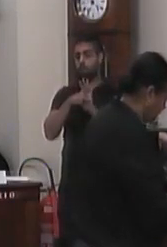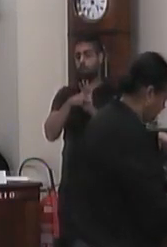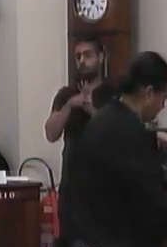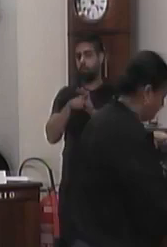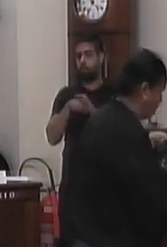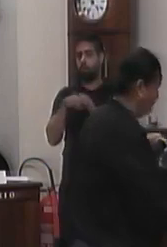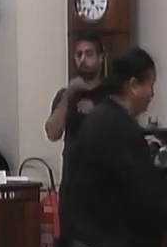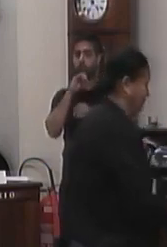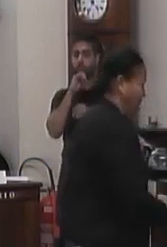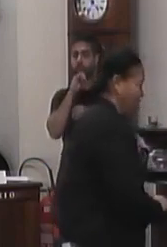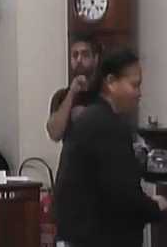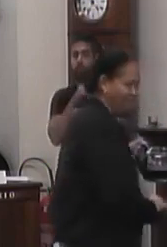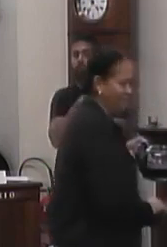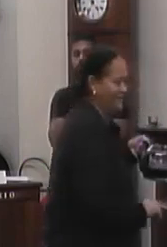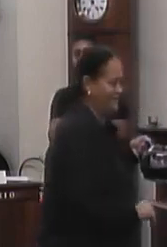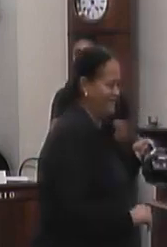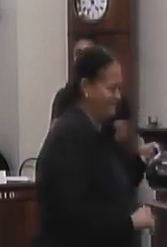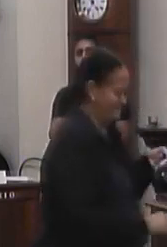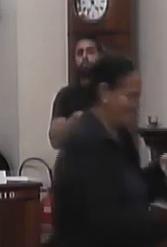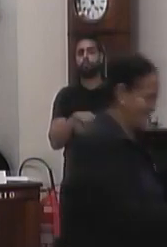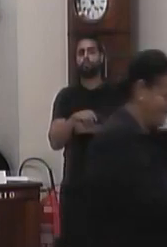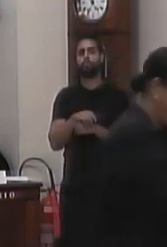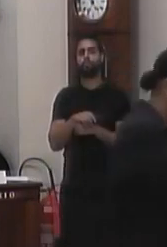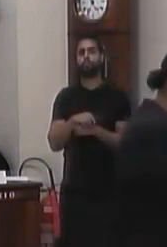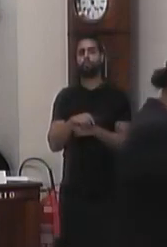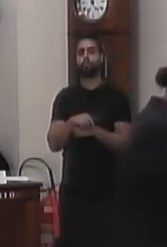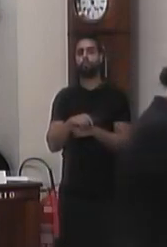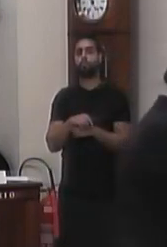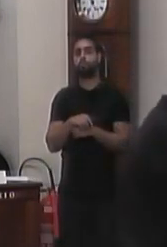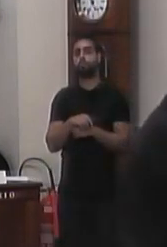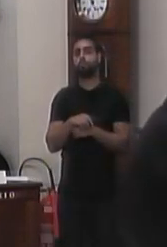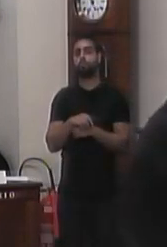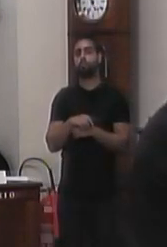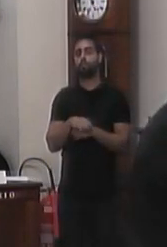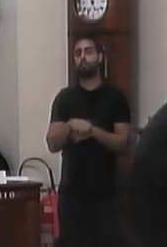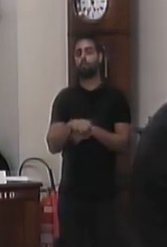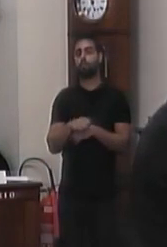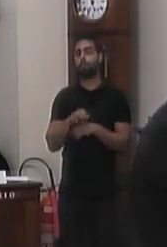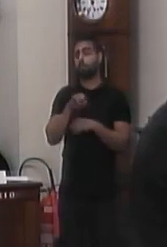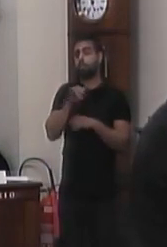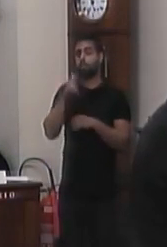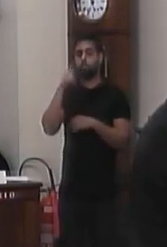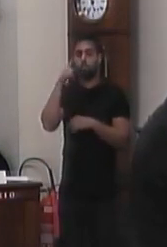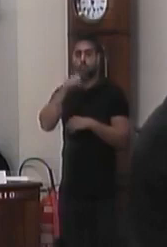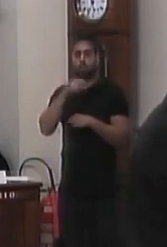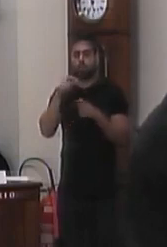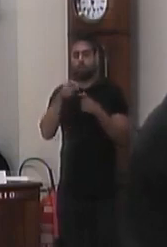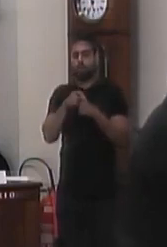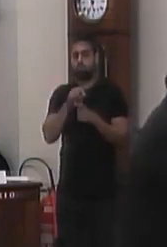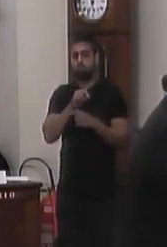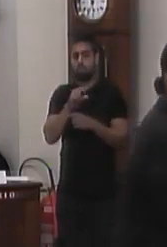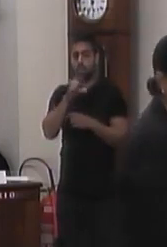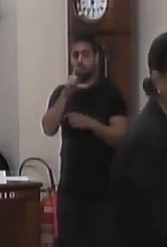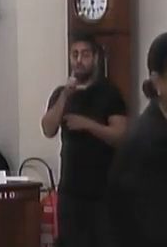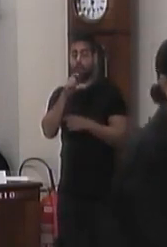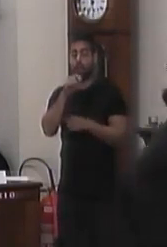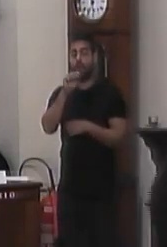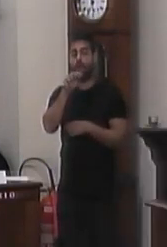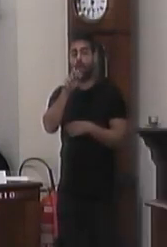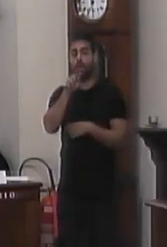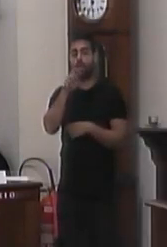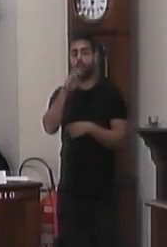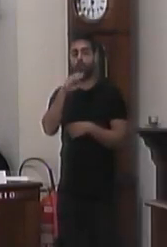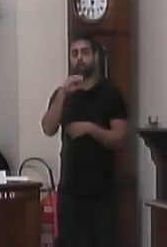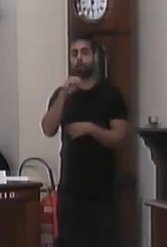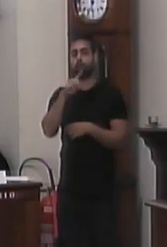questão da nossa gestão tributária, né, de recursos próprios. Então, se a gente consegue aumentar essa arrecadação,